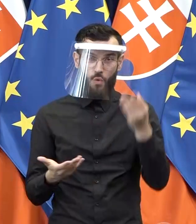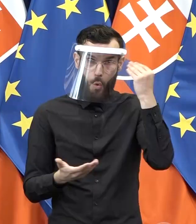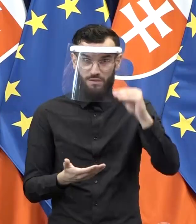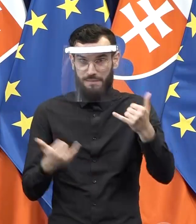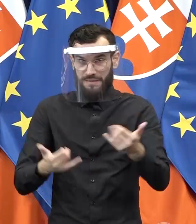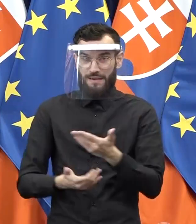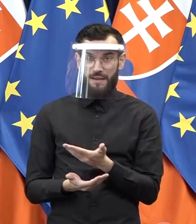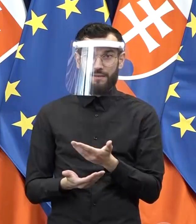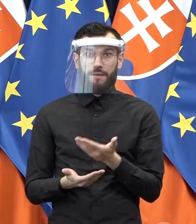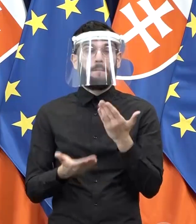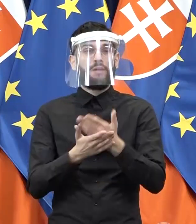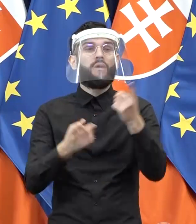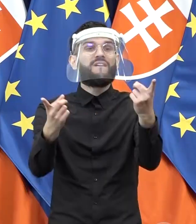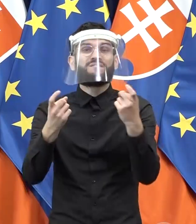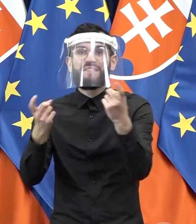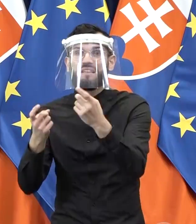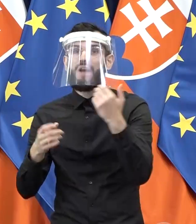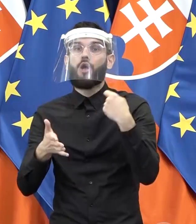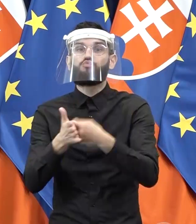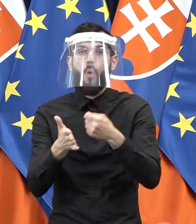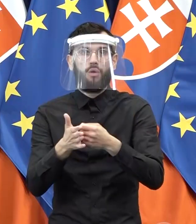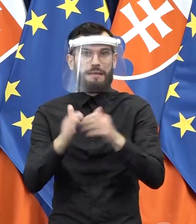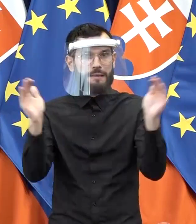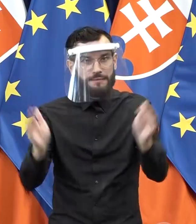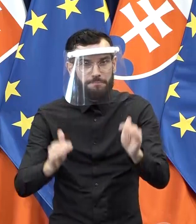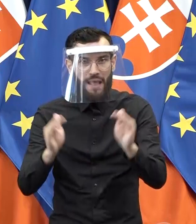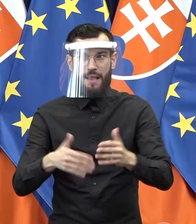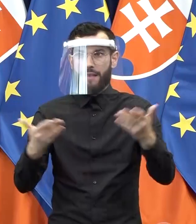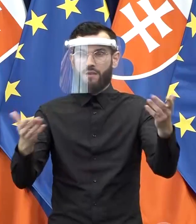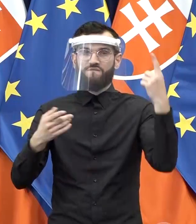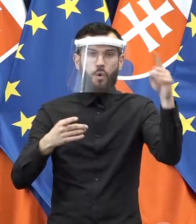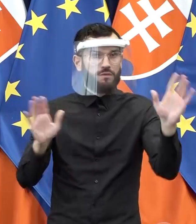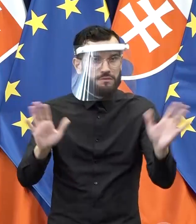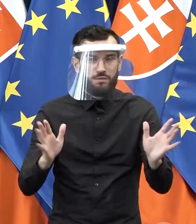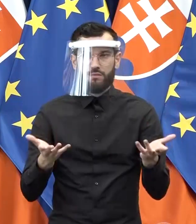teda výzvy opakované voči dôchodcom, aby sa vyhýbali